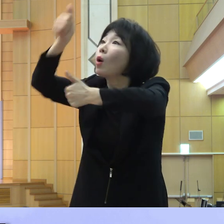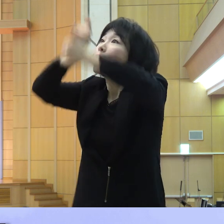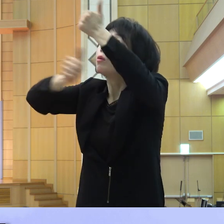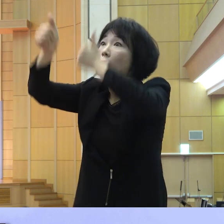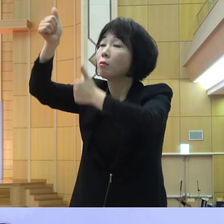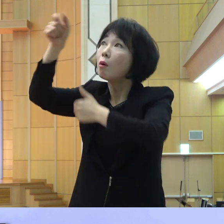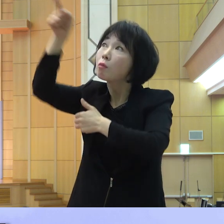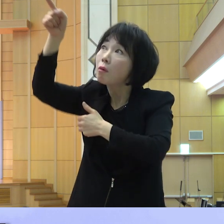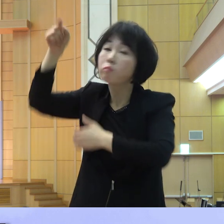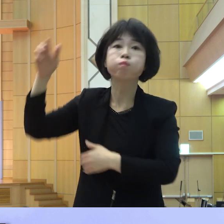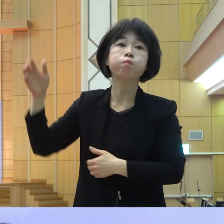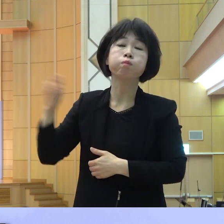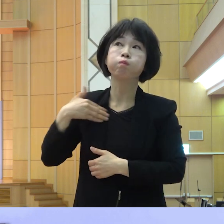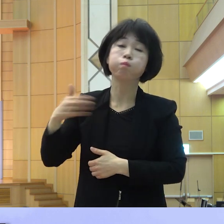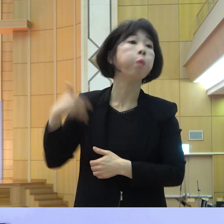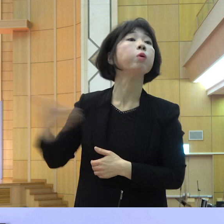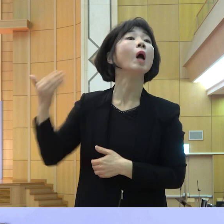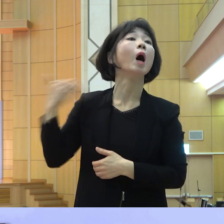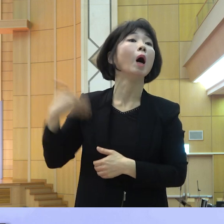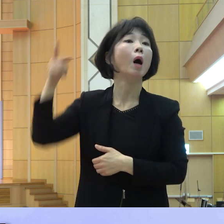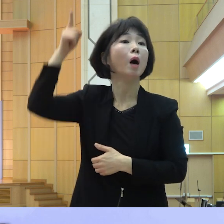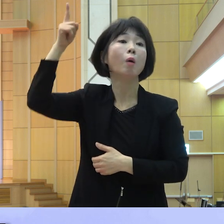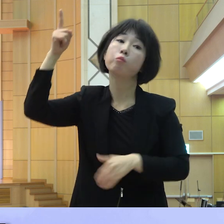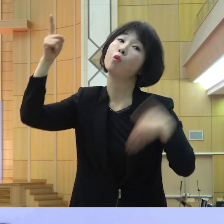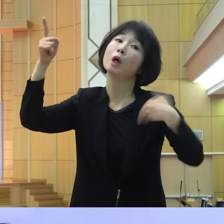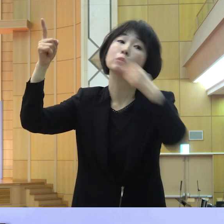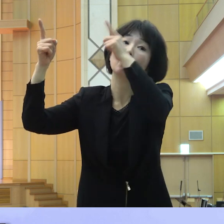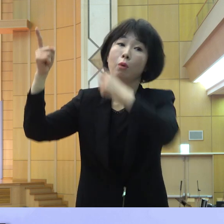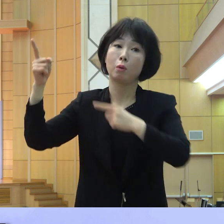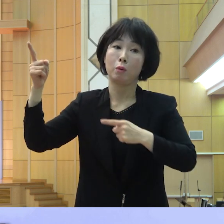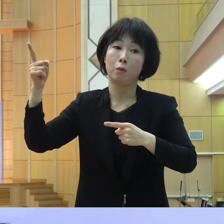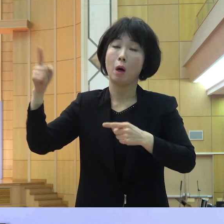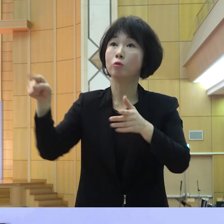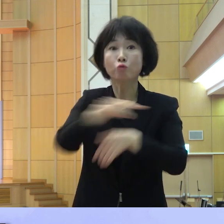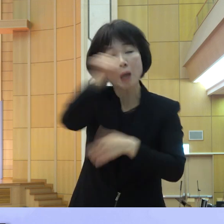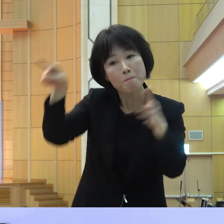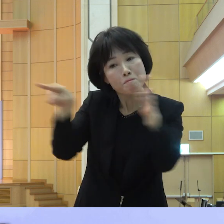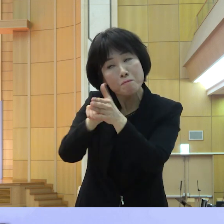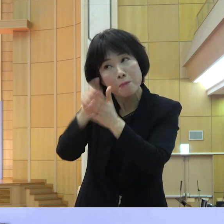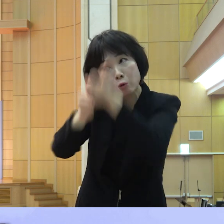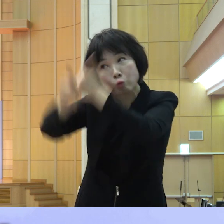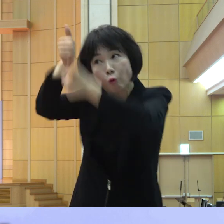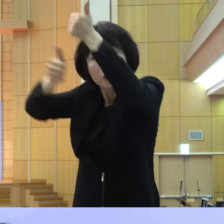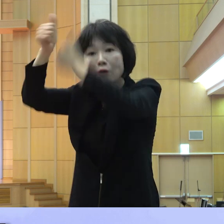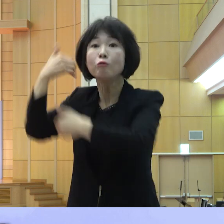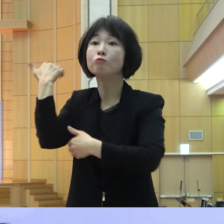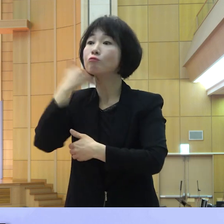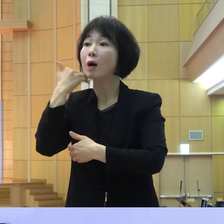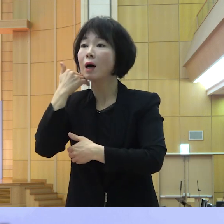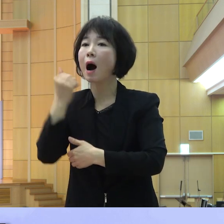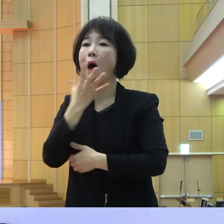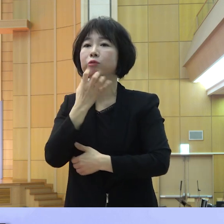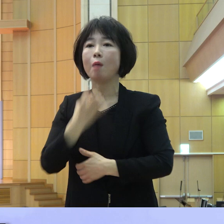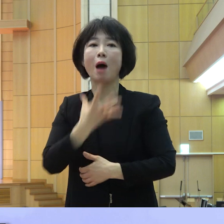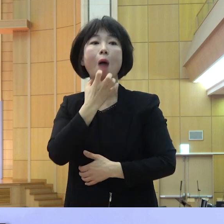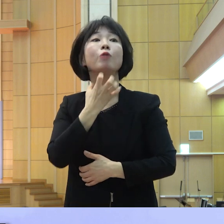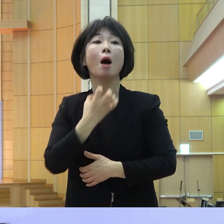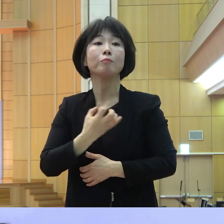선조, 소위 조상들, 다시 말하면 믿음의 조상, 아브라함도 믿음의